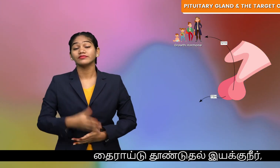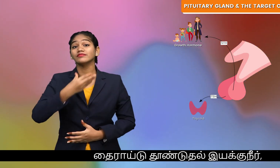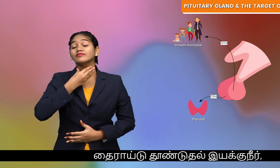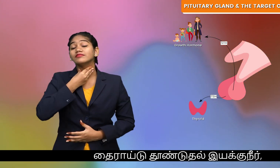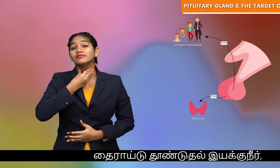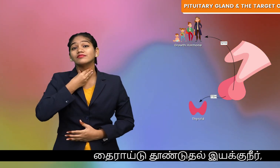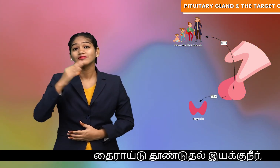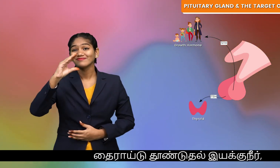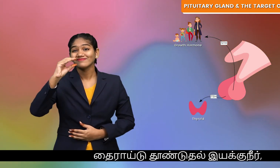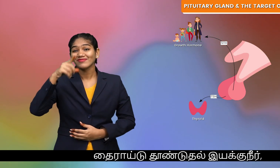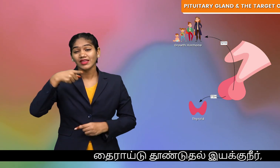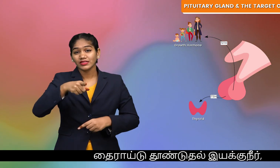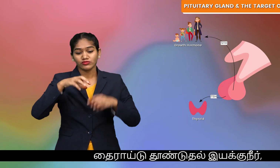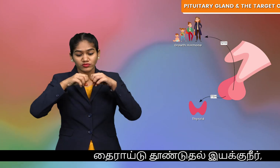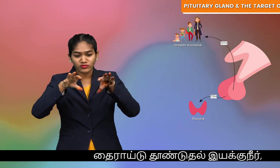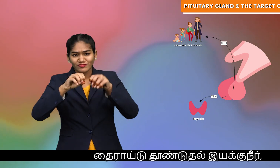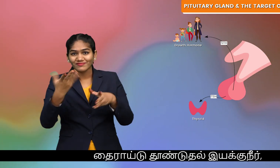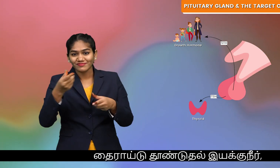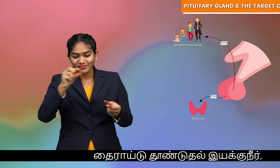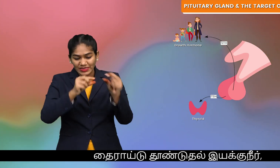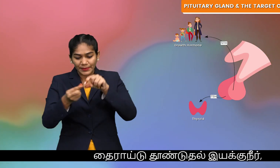தைராய்டு தூண்டுதல் இயக்குநீர்